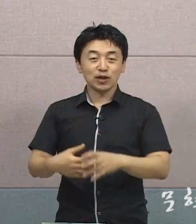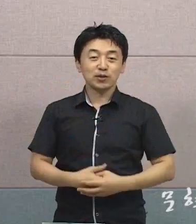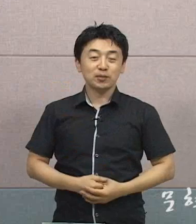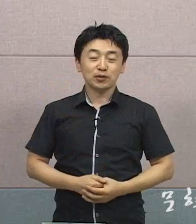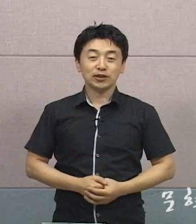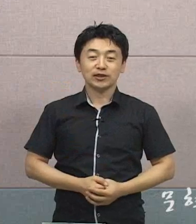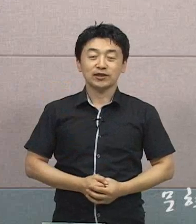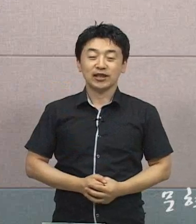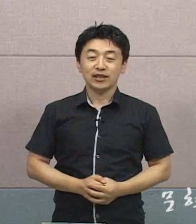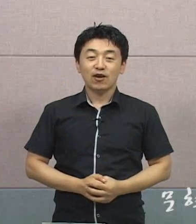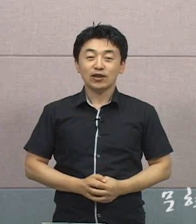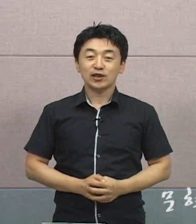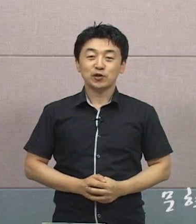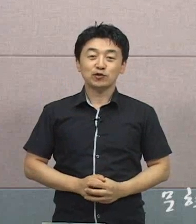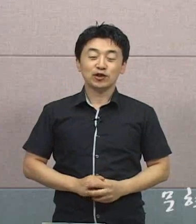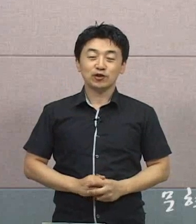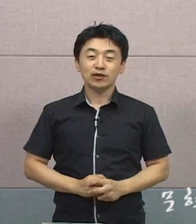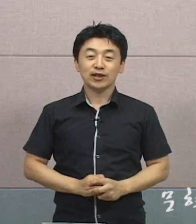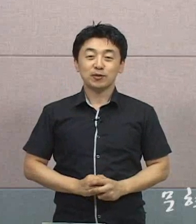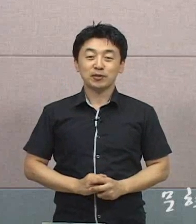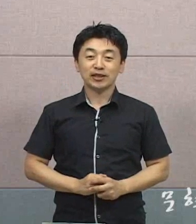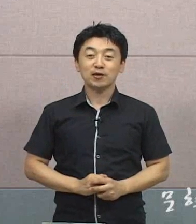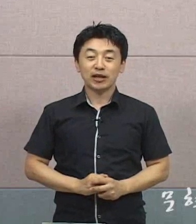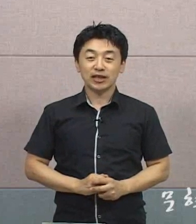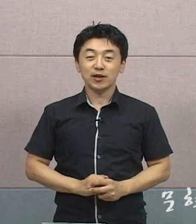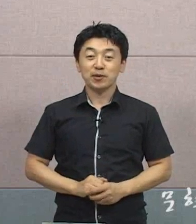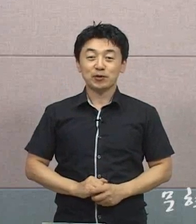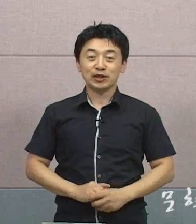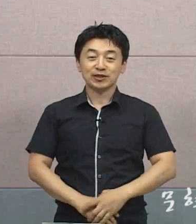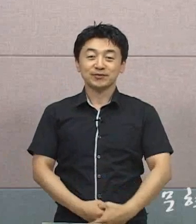공부를 한번 해보도록 하시죠. 네. 1시간 동안 수고하셨고요. 감사합니다. 다음 강의에 뵙도록 하죠.